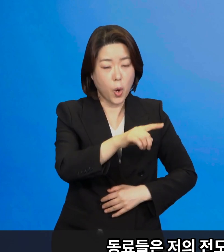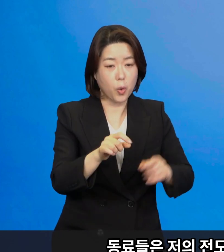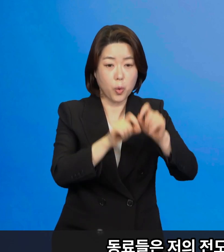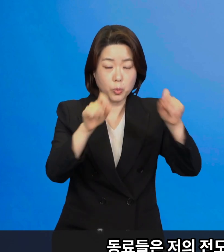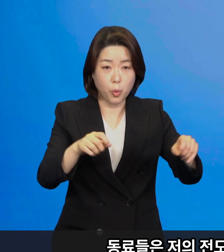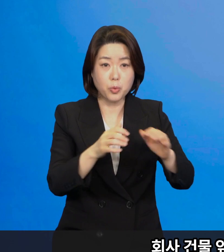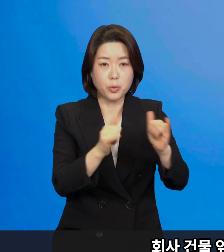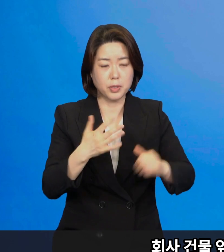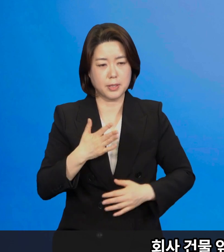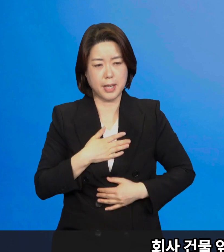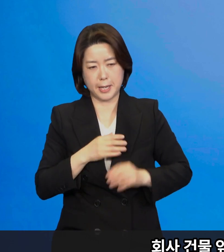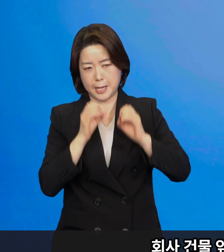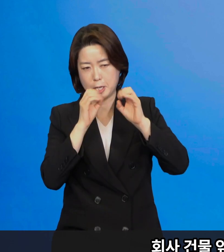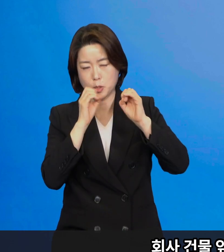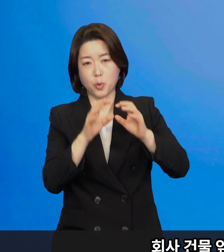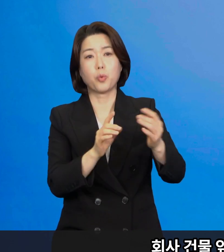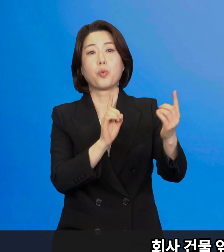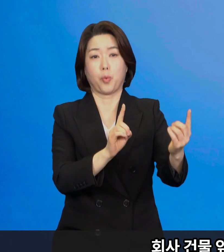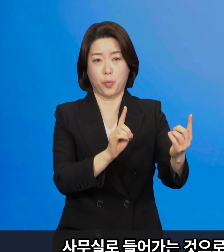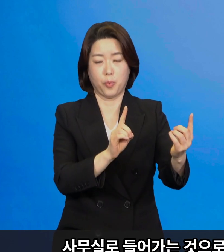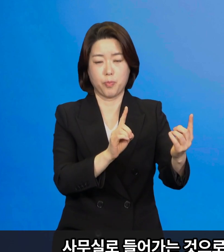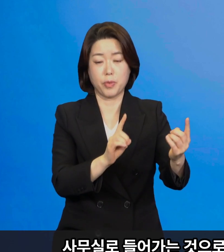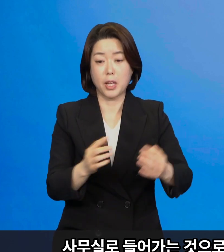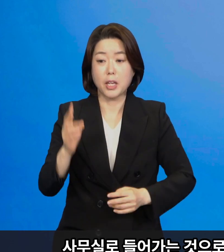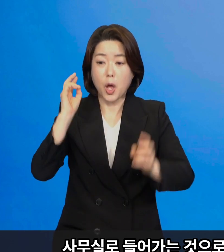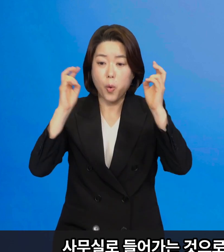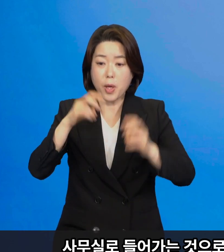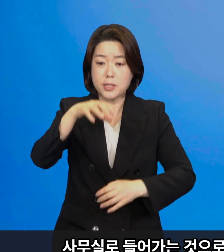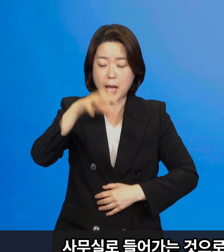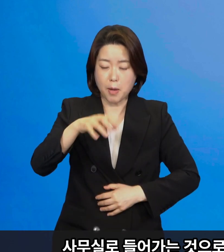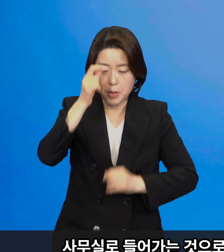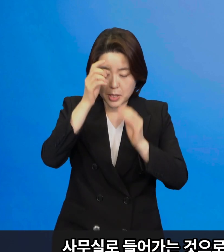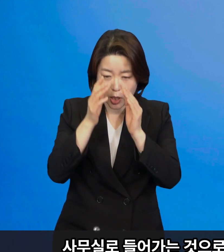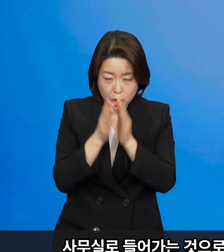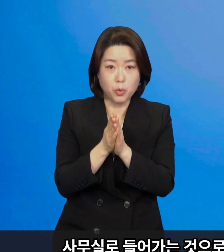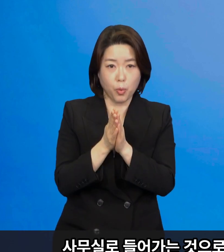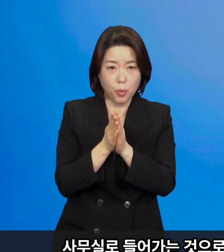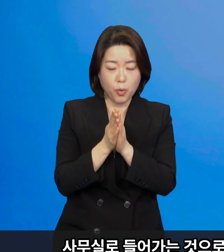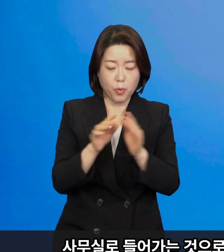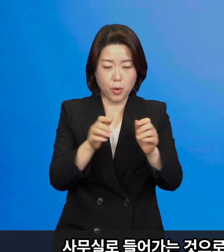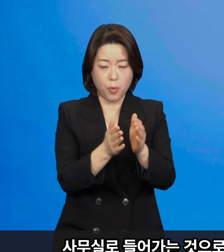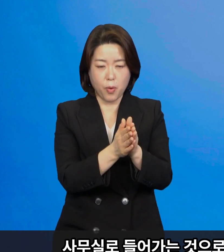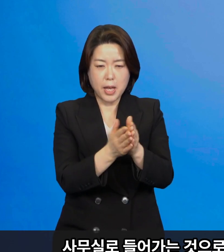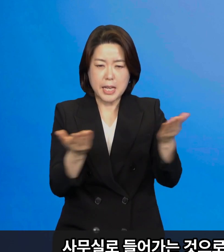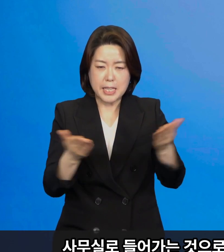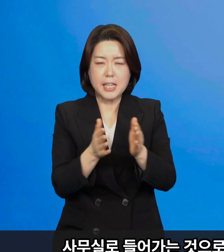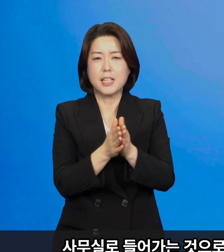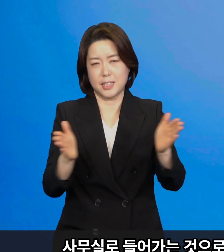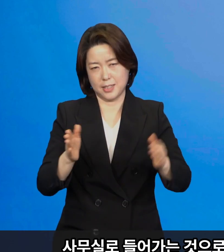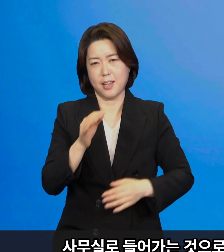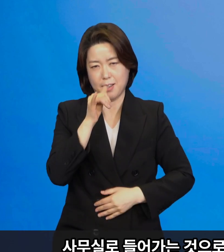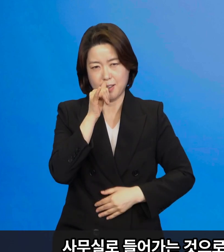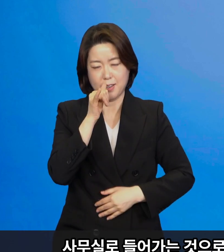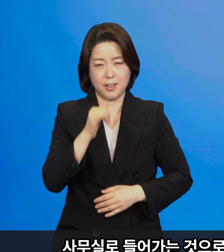되었습니다. 회사 건물 앞에서 기도하고 사무실로 들어가는 것으로 일과를 시작하게 되었습니다.